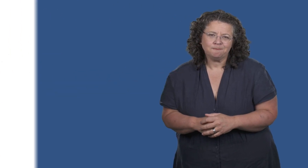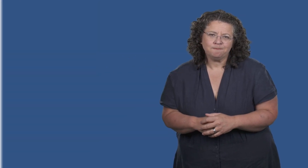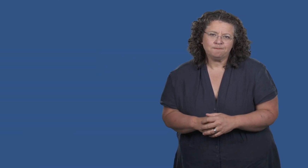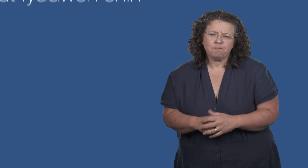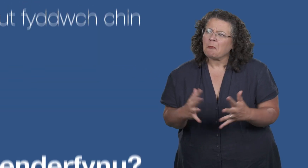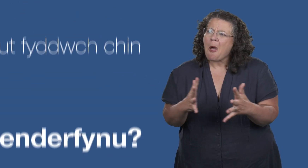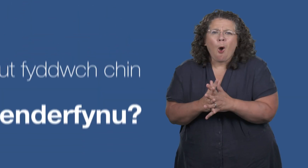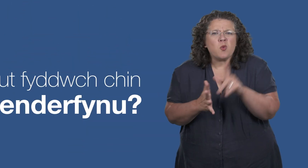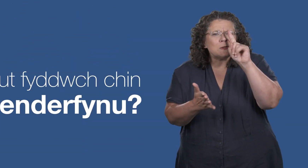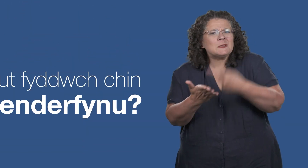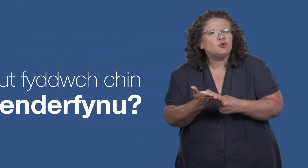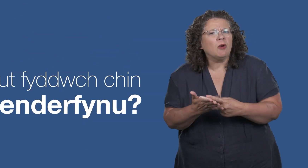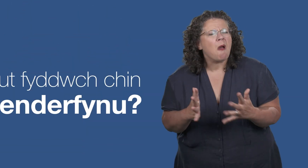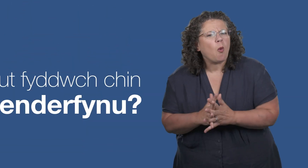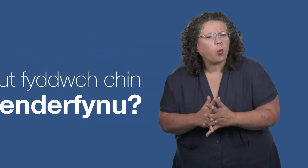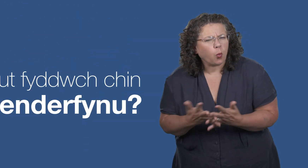Sut mae penderfyniadau yn cael eu gwneud?